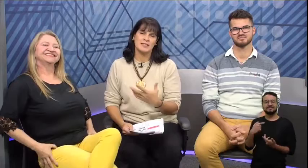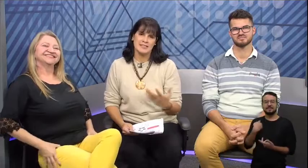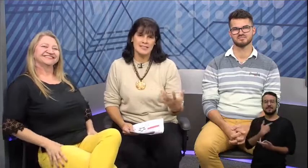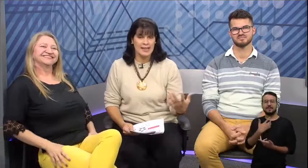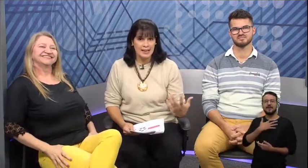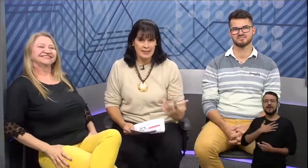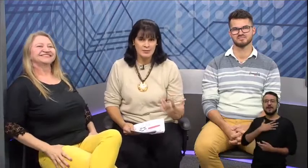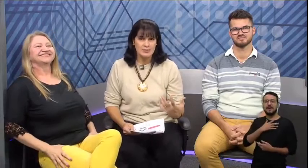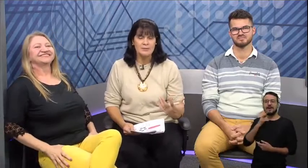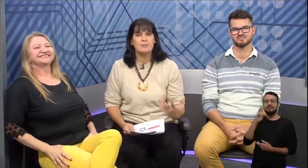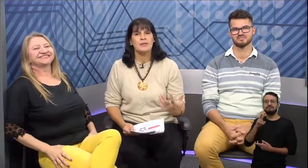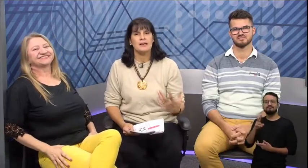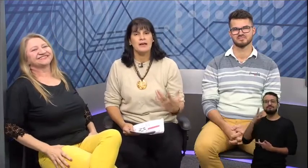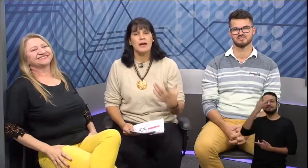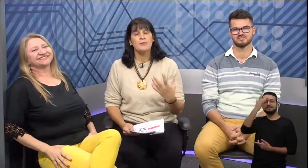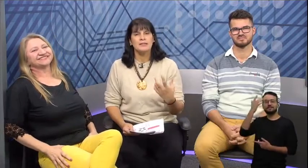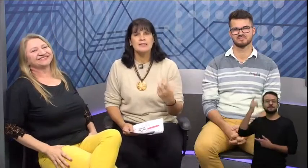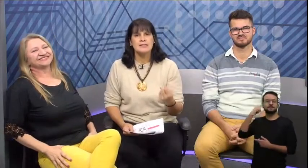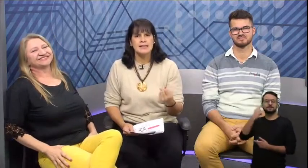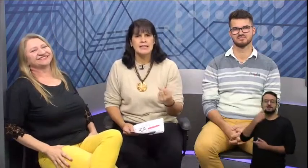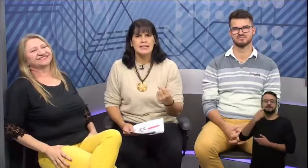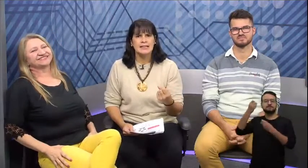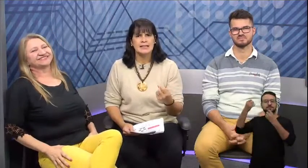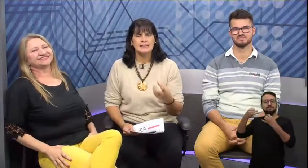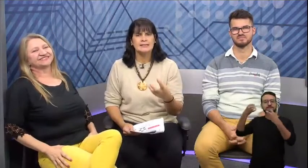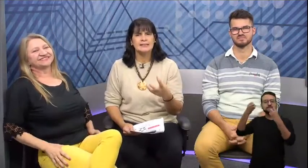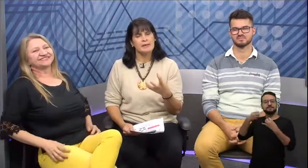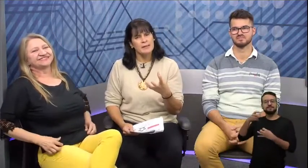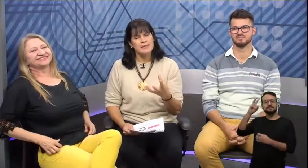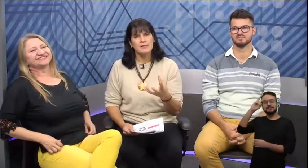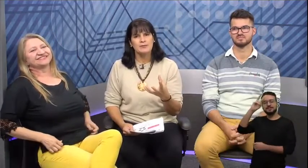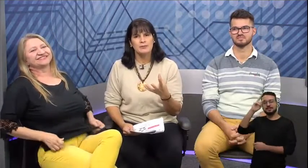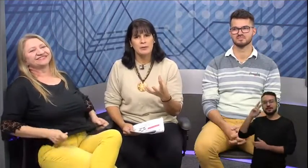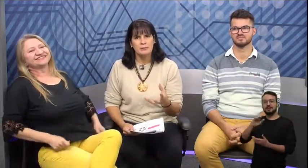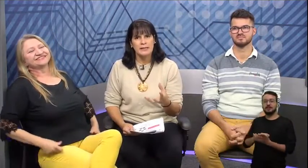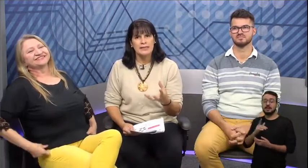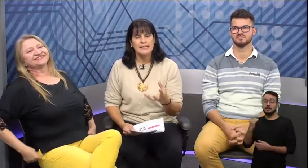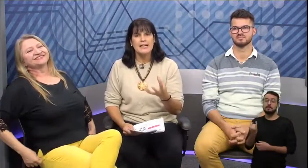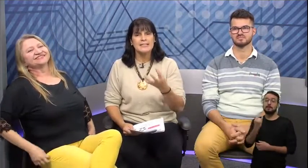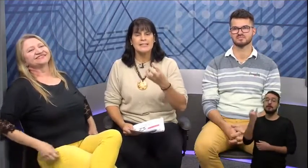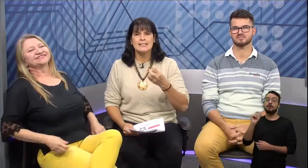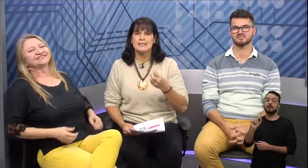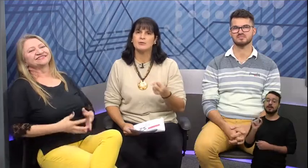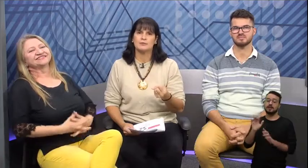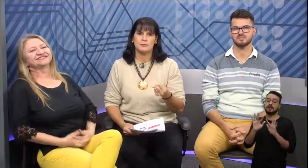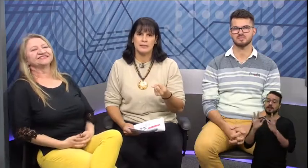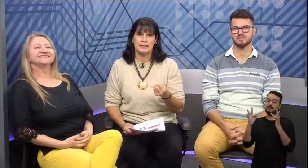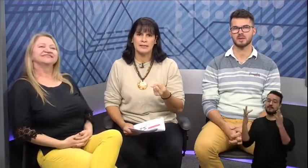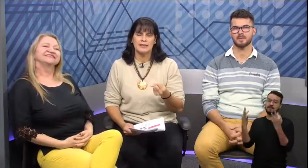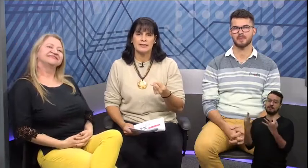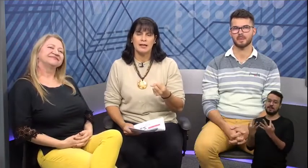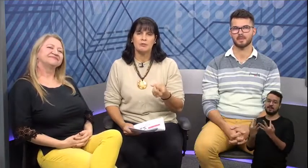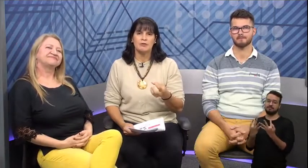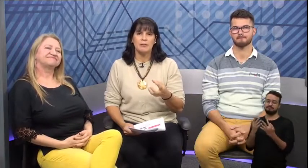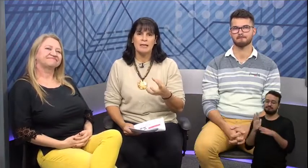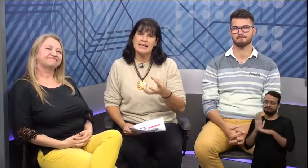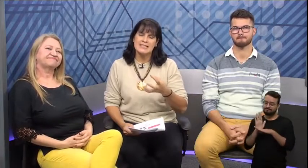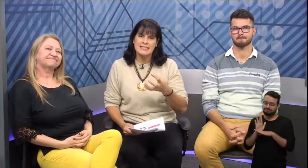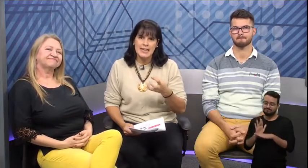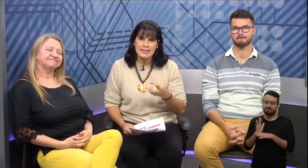esses relatos. A importância, né, da participação da família e da aceitação da família. Quando a família aceita